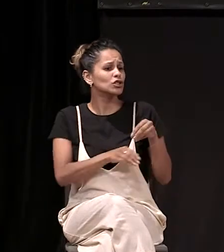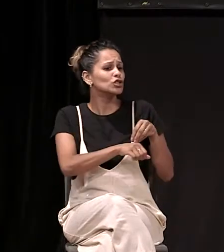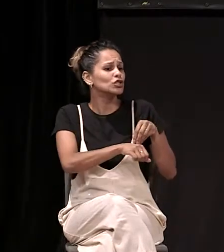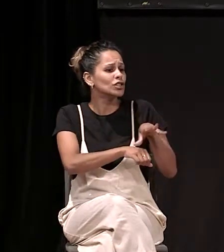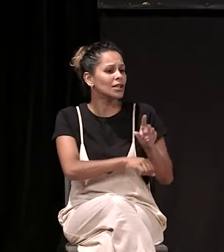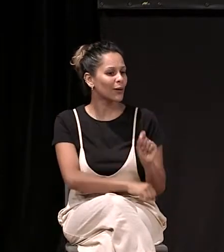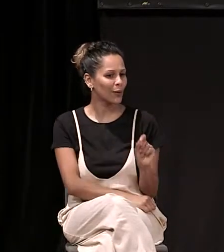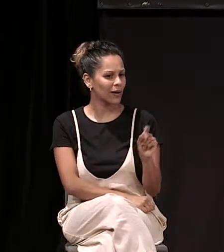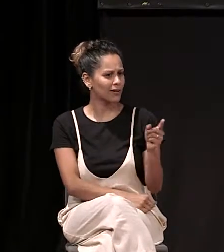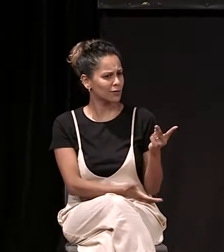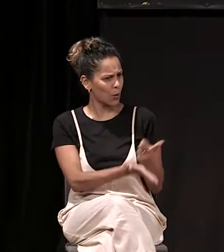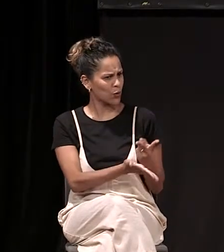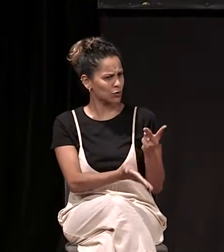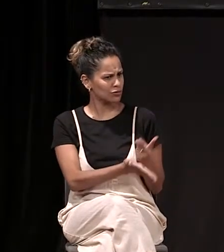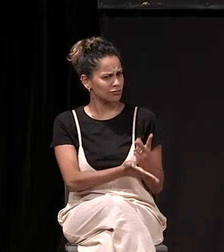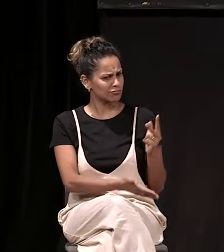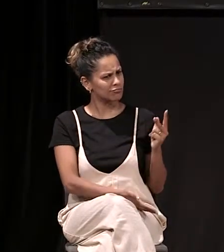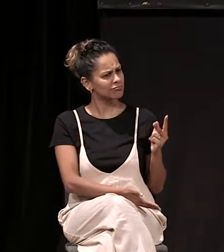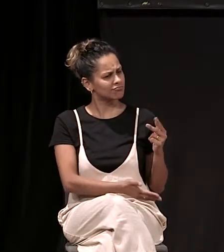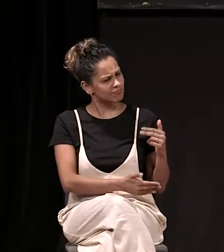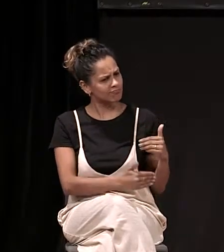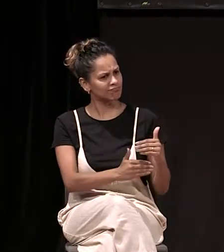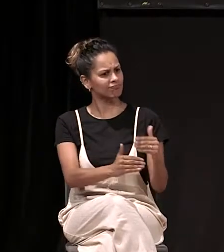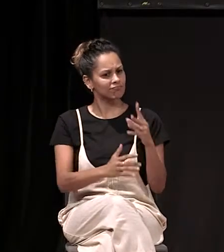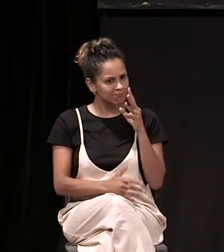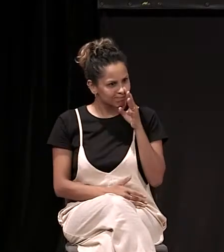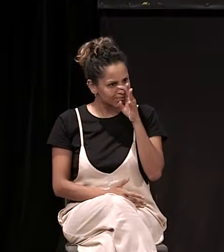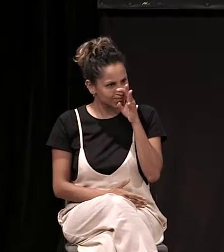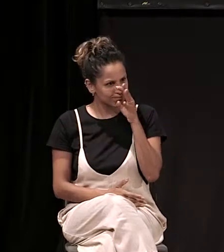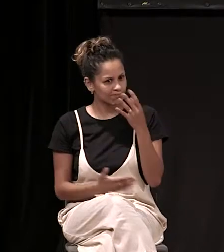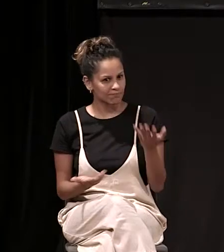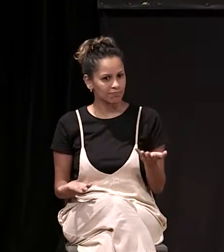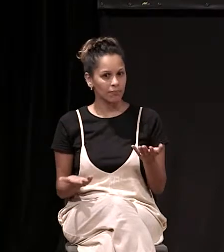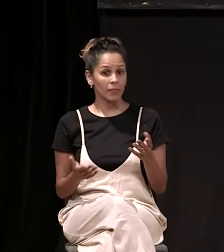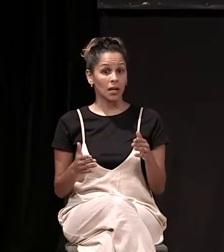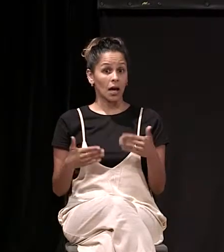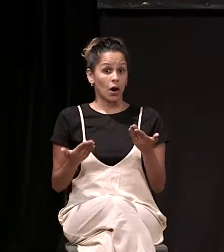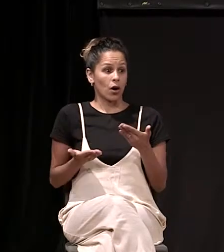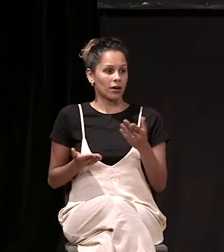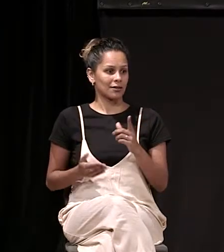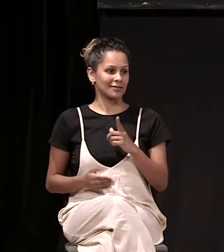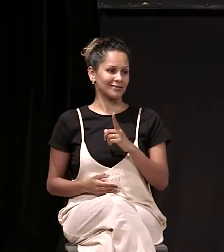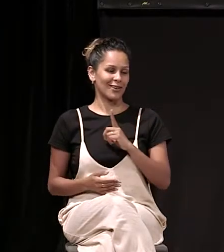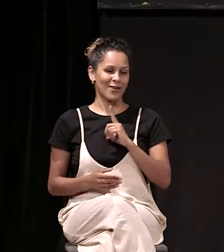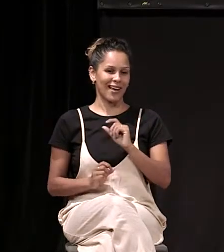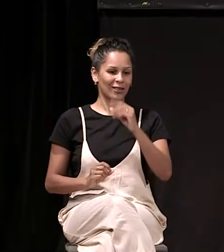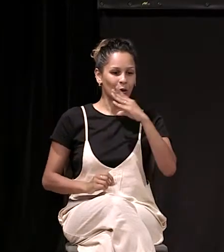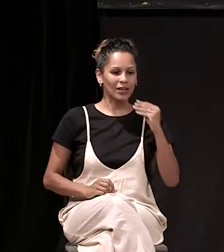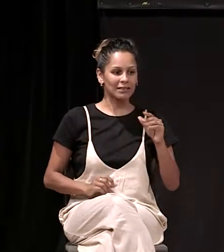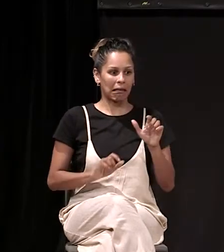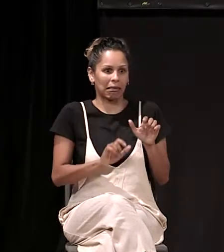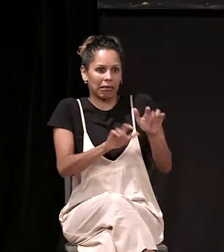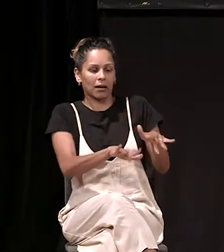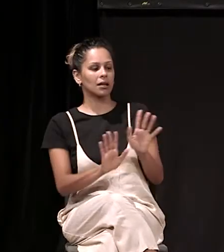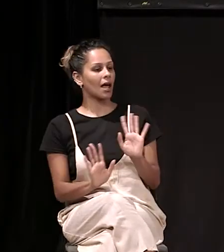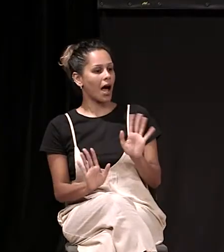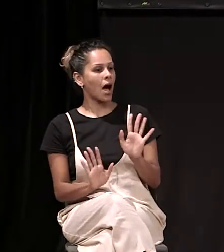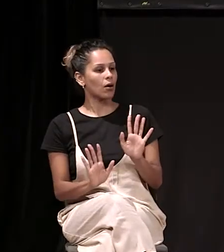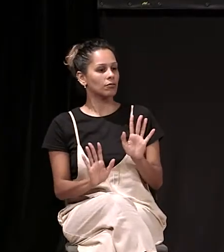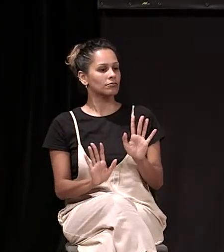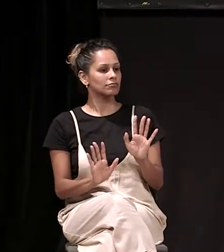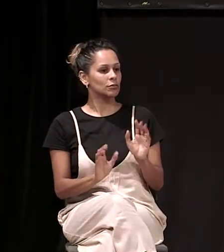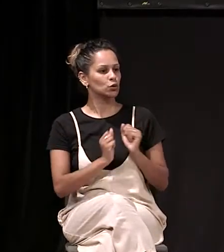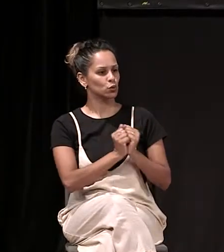não desista, você está certa, tem que dar a voz. Agora, fica lado a lado, não deixa sozinhos. Você falou